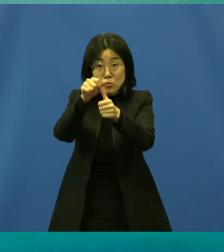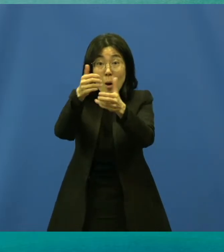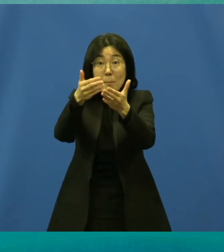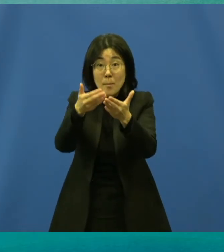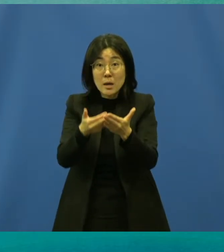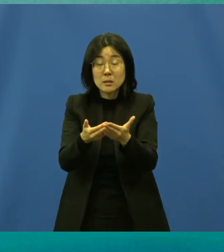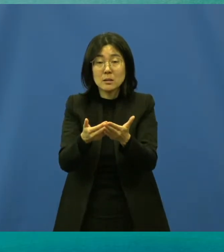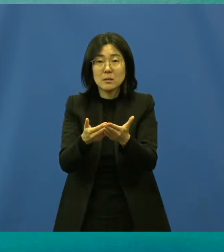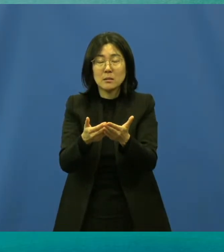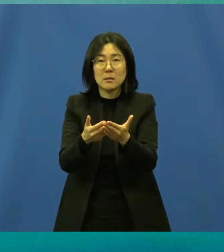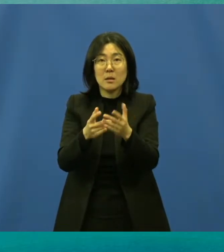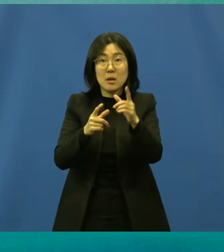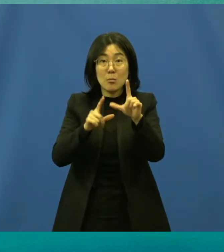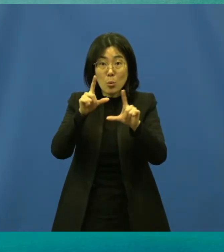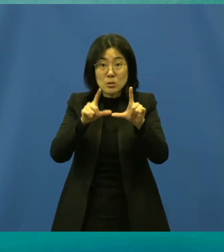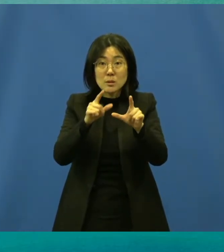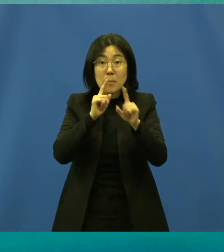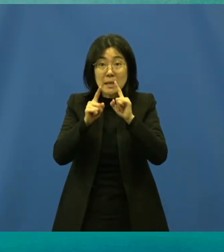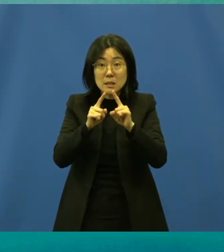가라